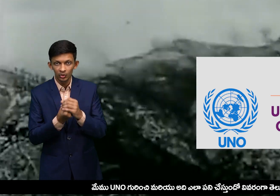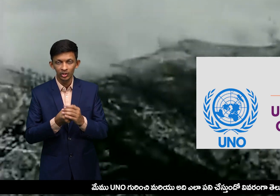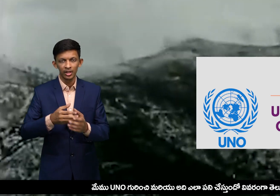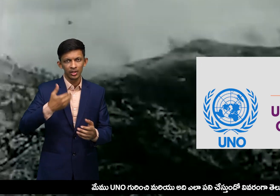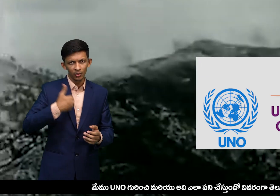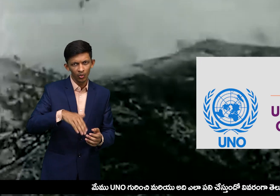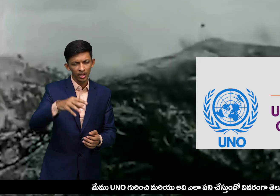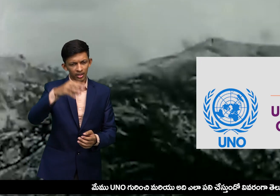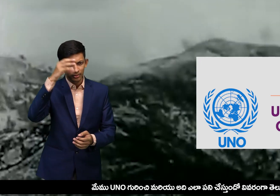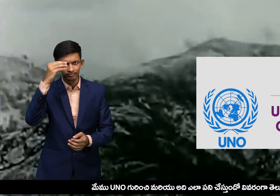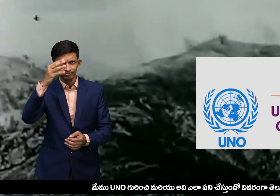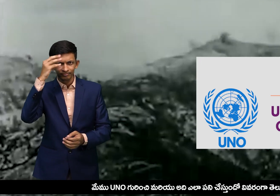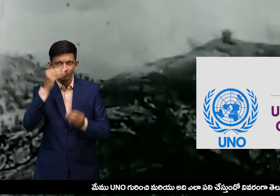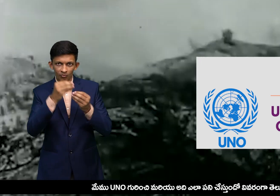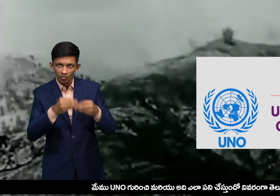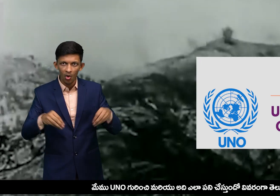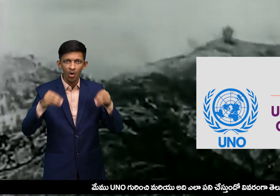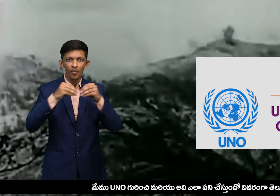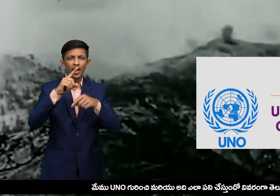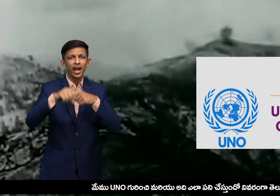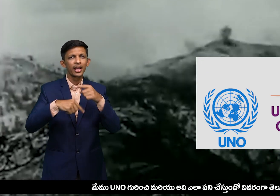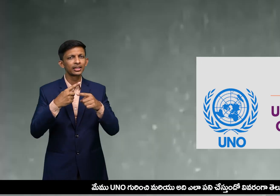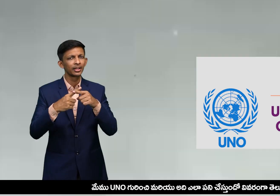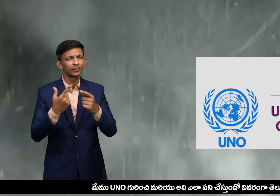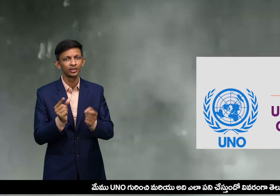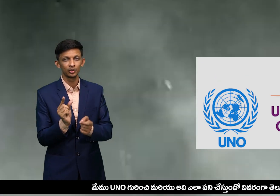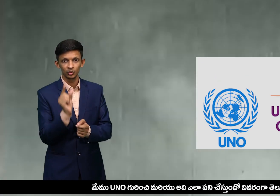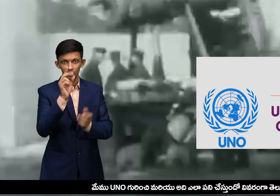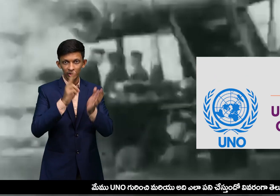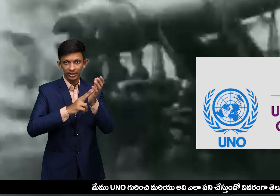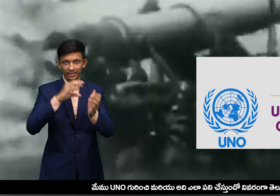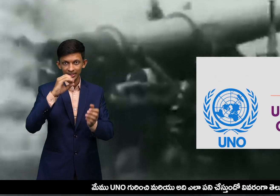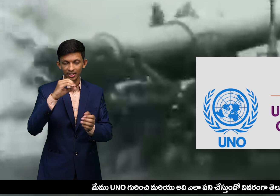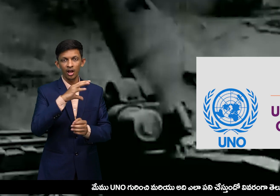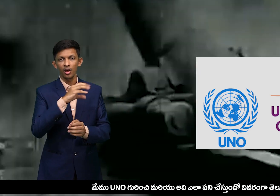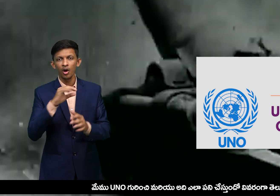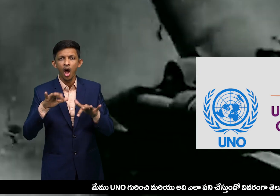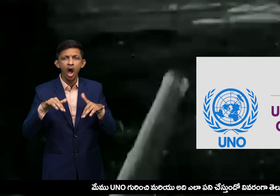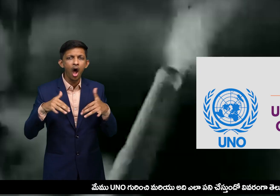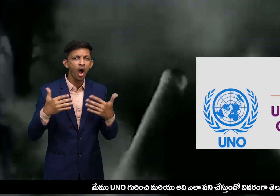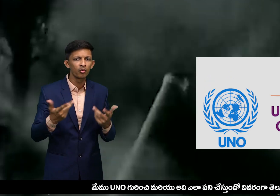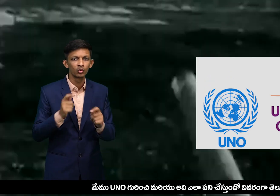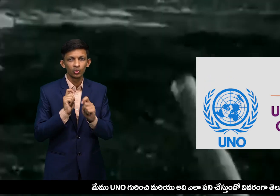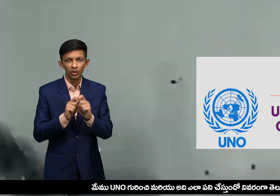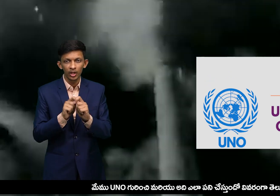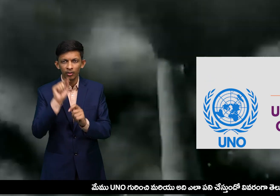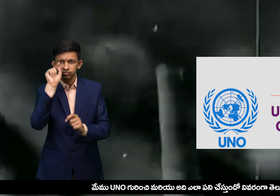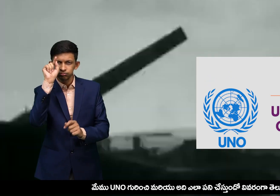మనం యుఎన్ఓ గురించి మరియు అది ఎలా పనిచేస్తుందో వివరంగా తెలుసుకుందాం.